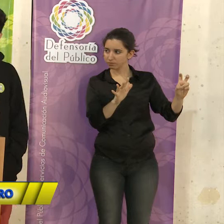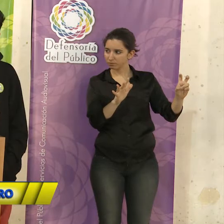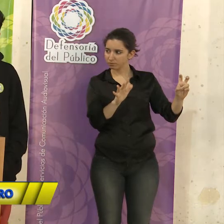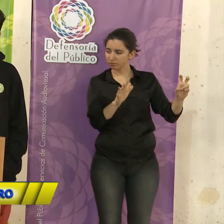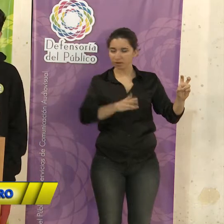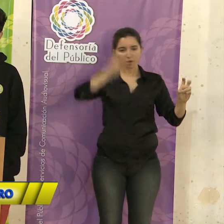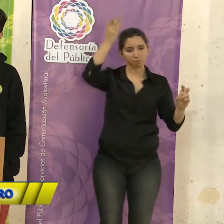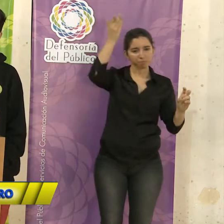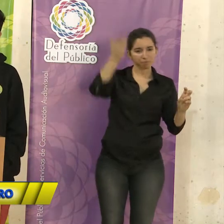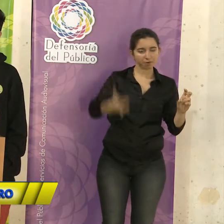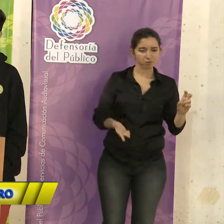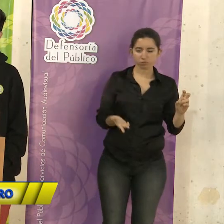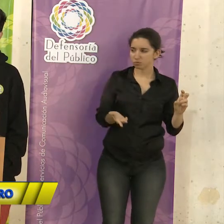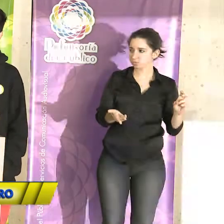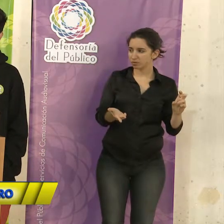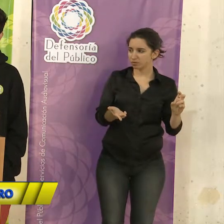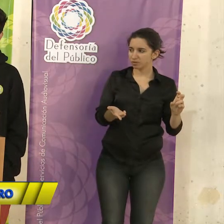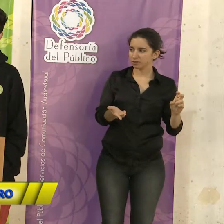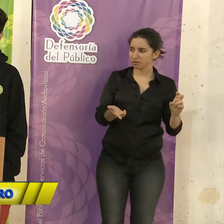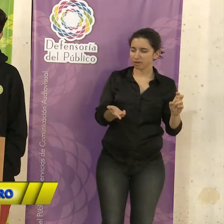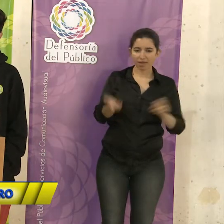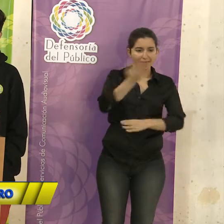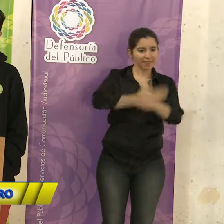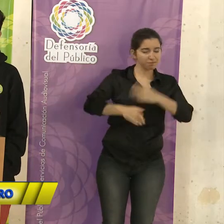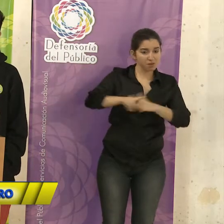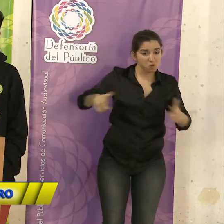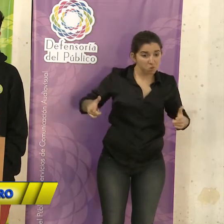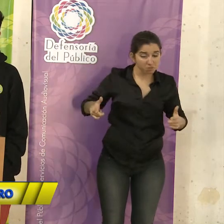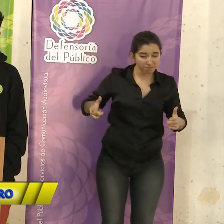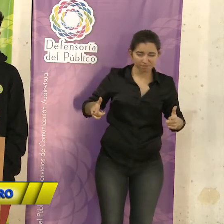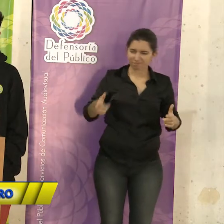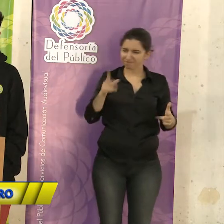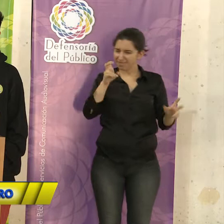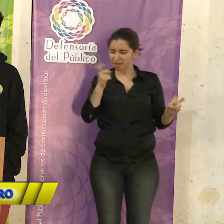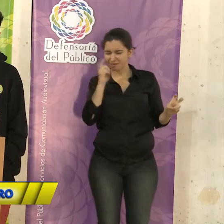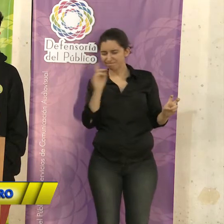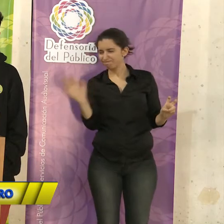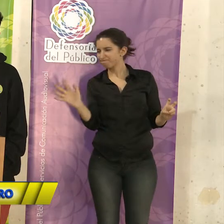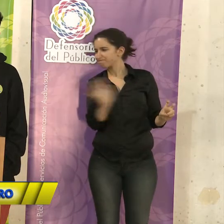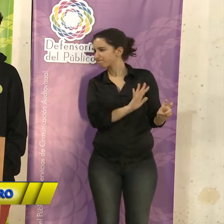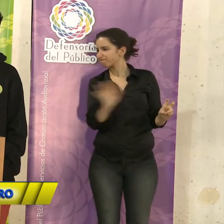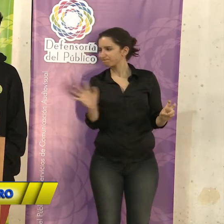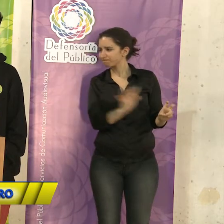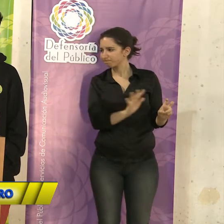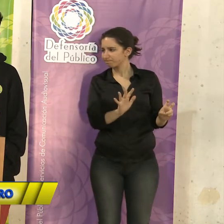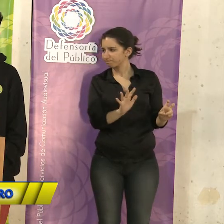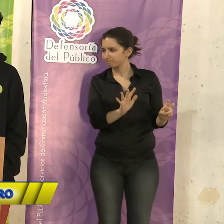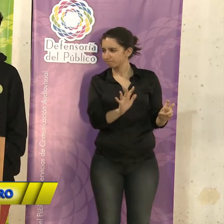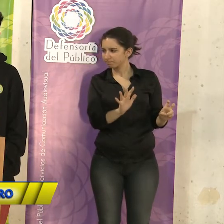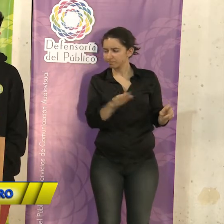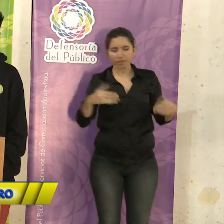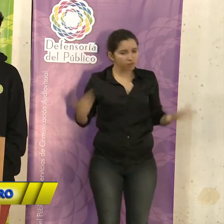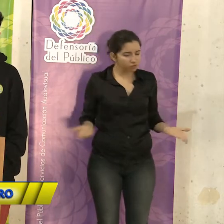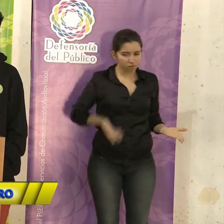la persona que no tiene una discapacidad no sabe lo que se siente en realidad. Entonces se toma